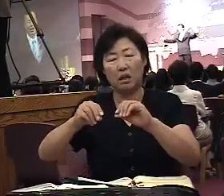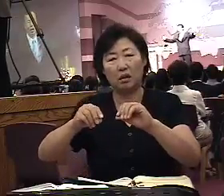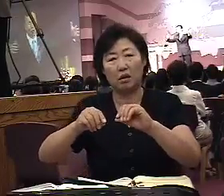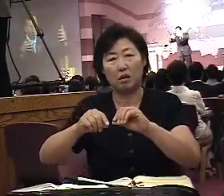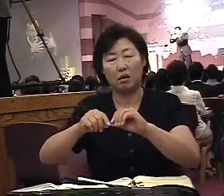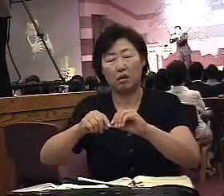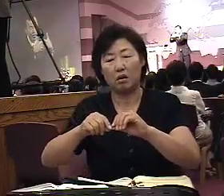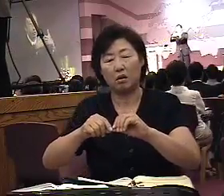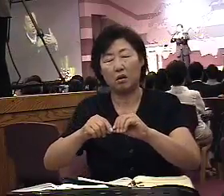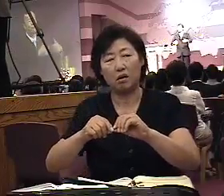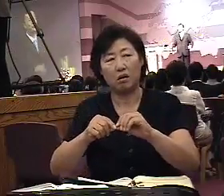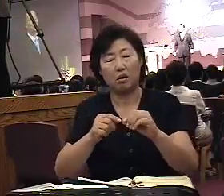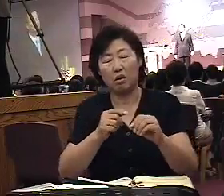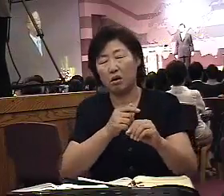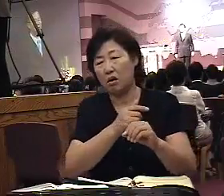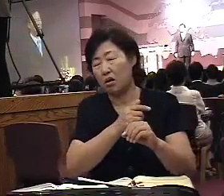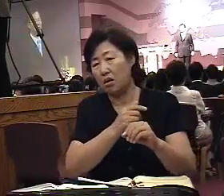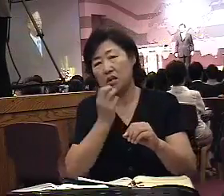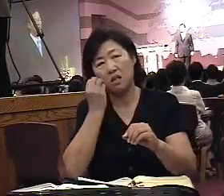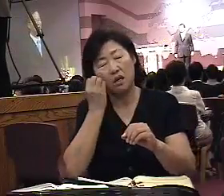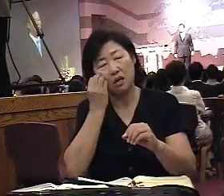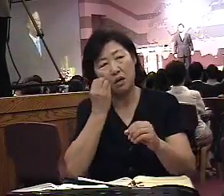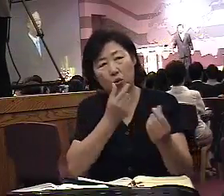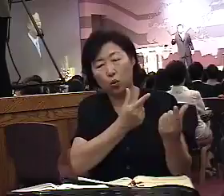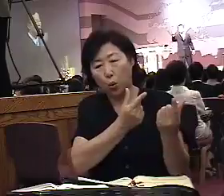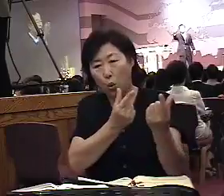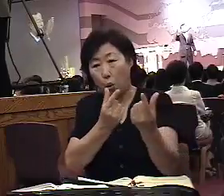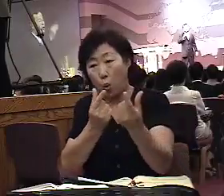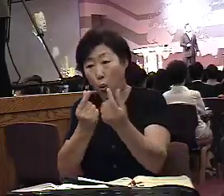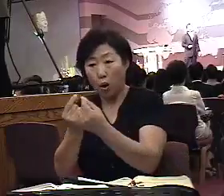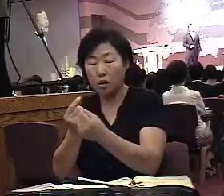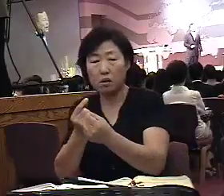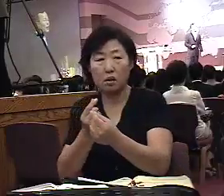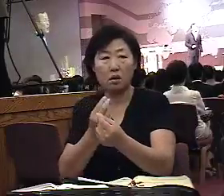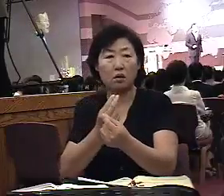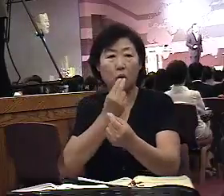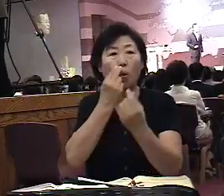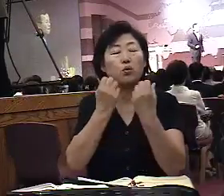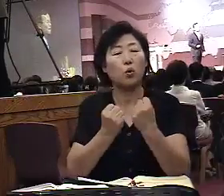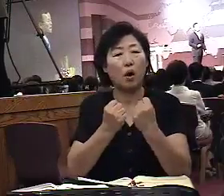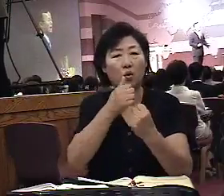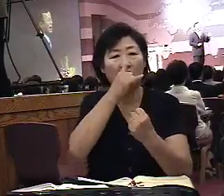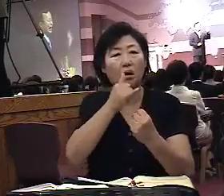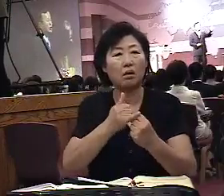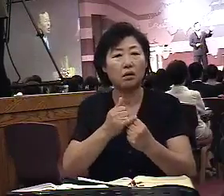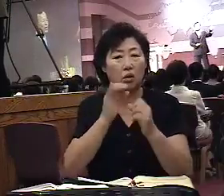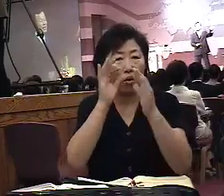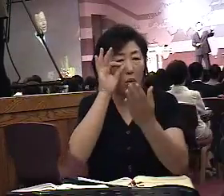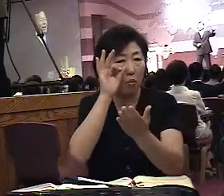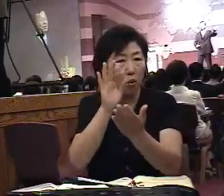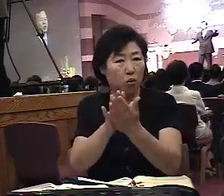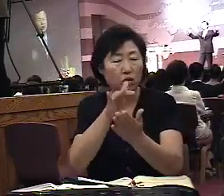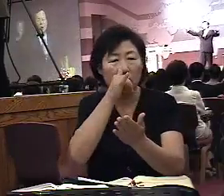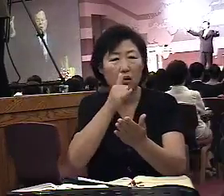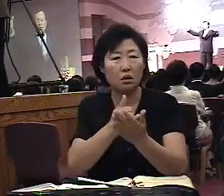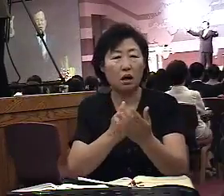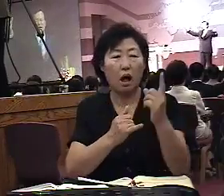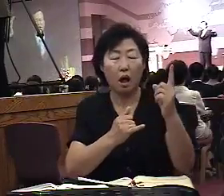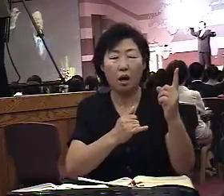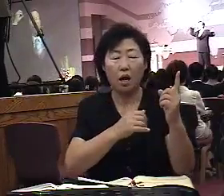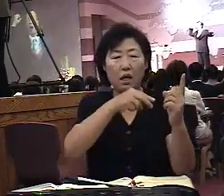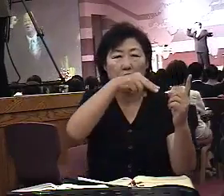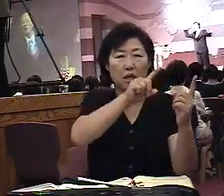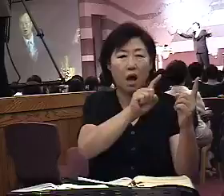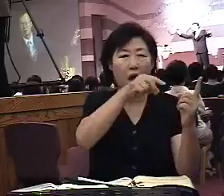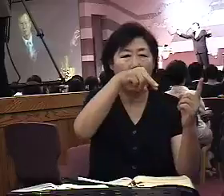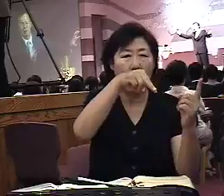희한하게 공존하는 것을 볼 수 있습니다. 불과 몇십 년 전만 해도 한쪽 사상을 가지고는 저쪽